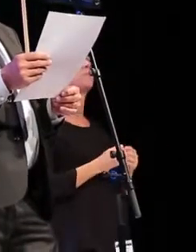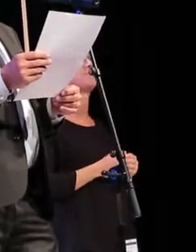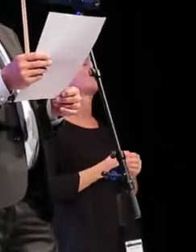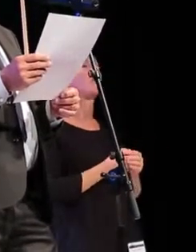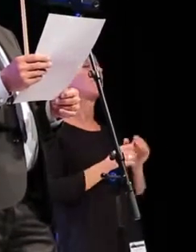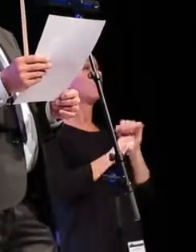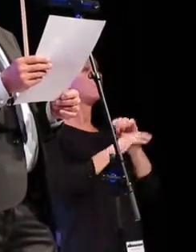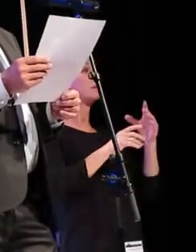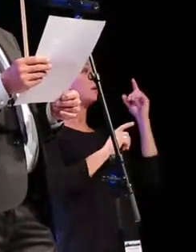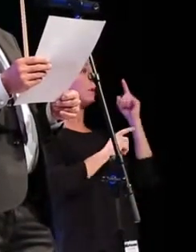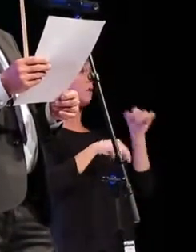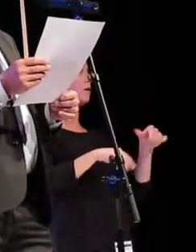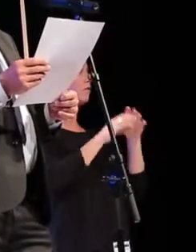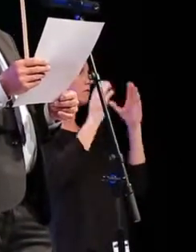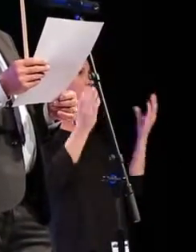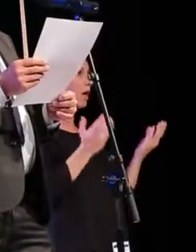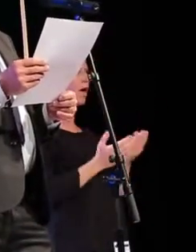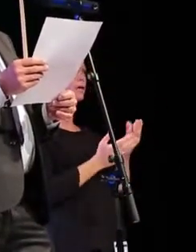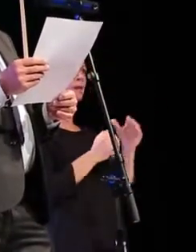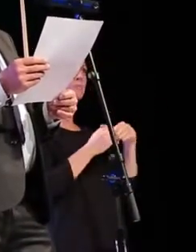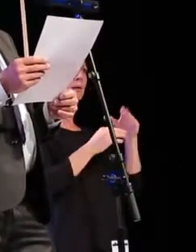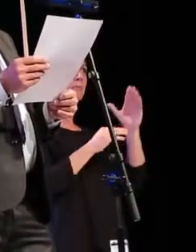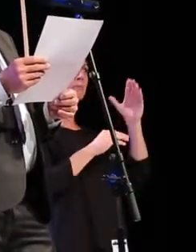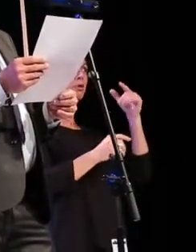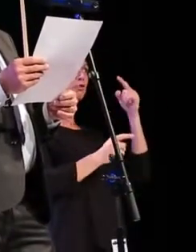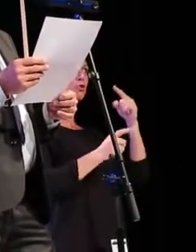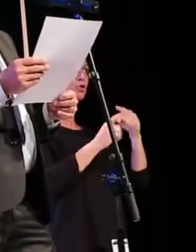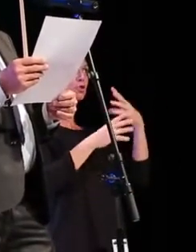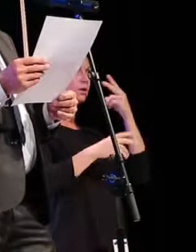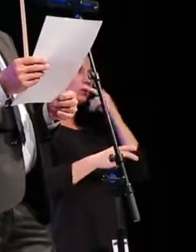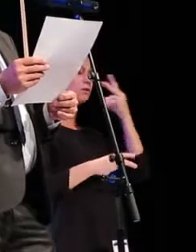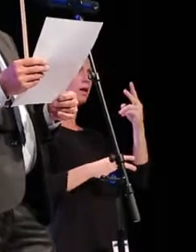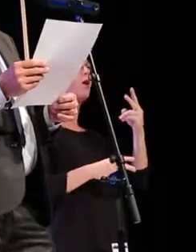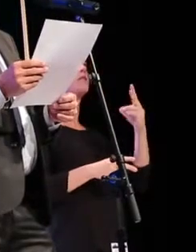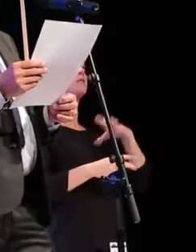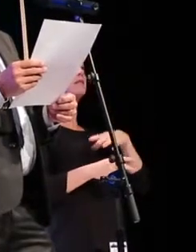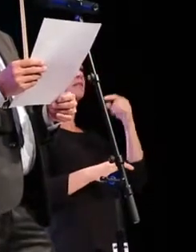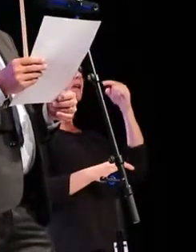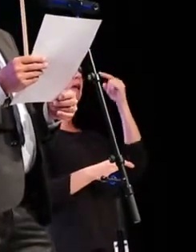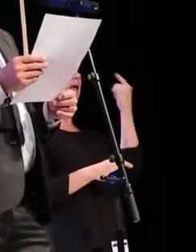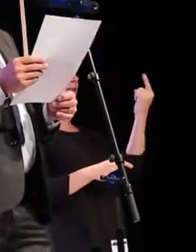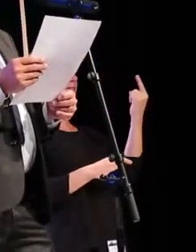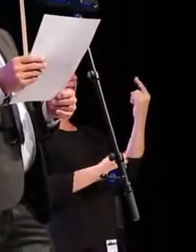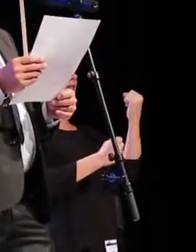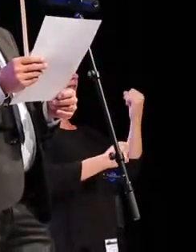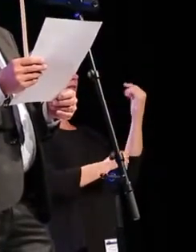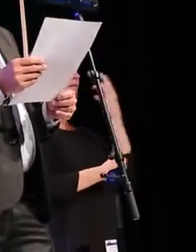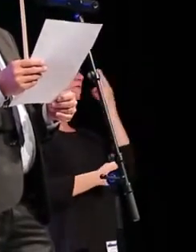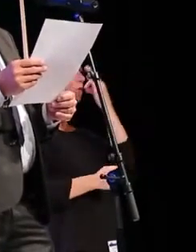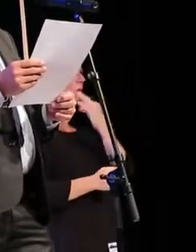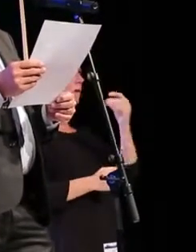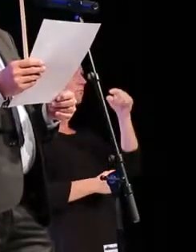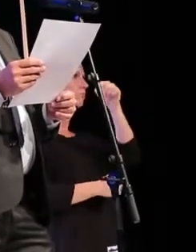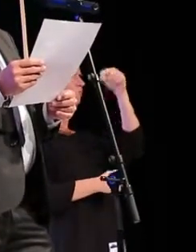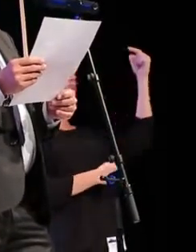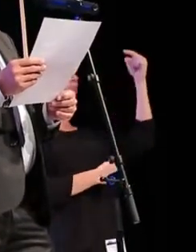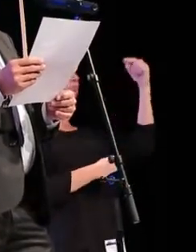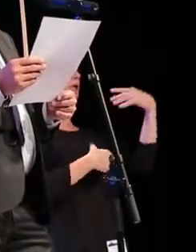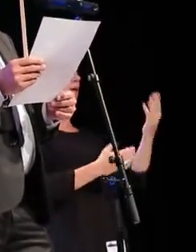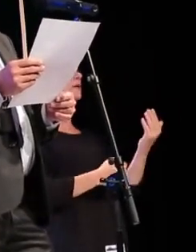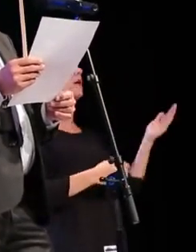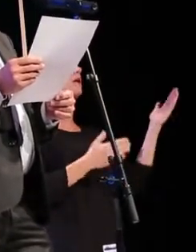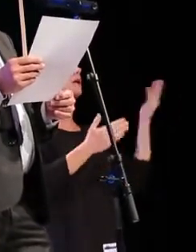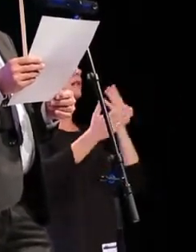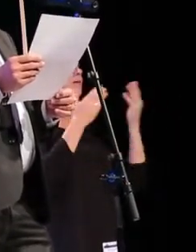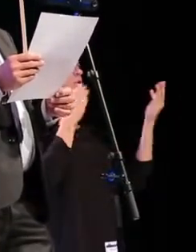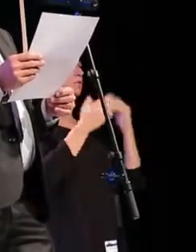flesta människor i världen blir det också allt tydligare att en fråga är överordnad allt. Klimatet.